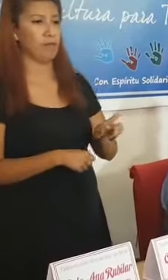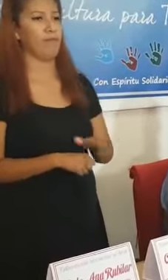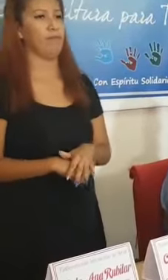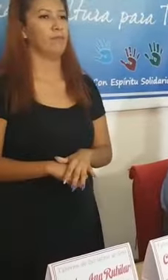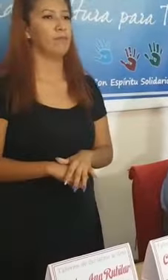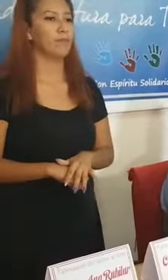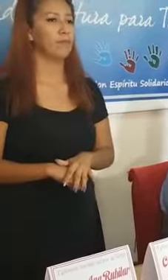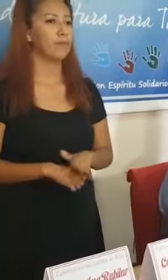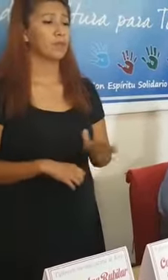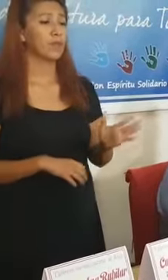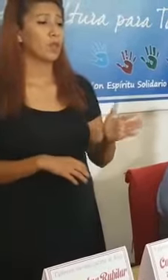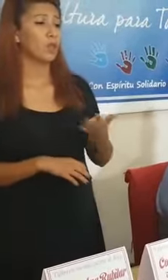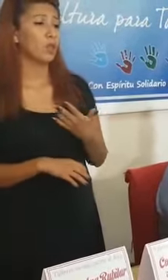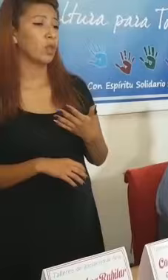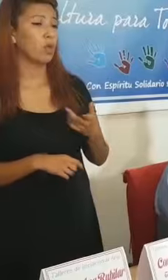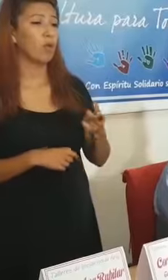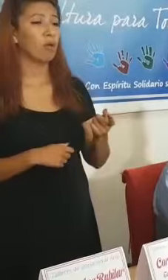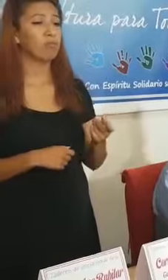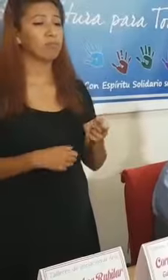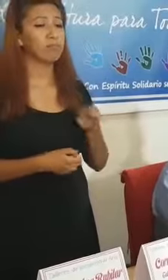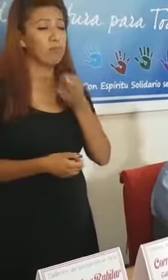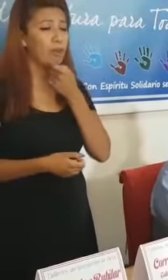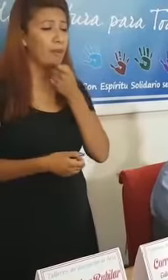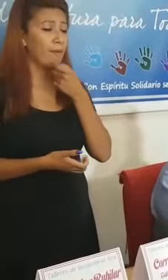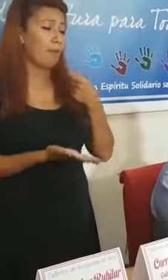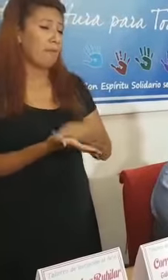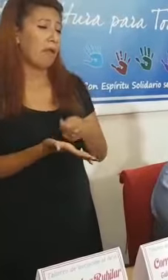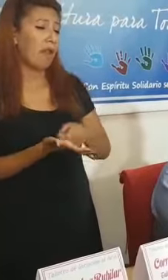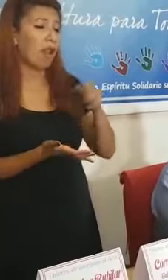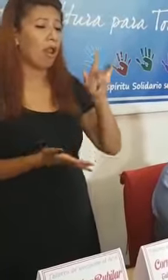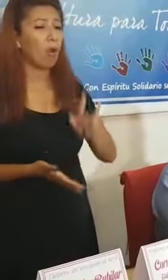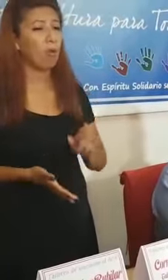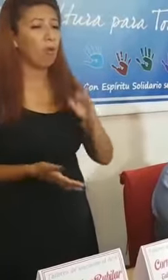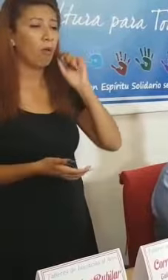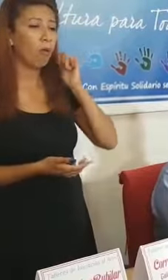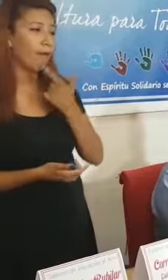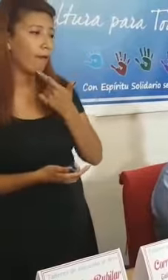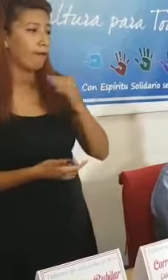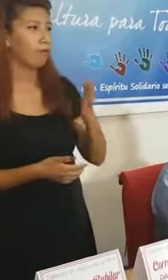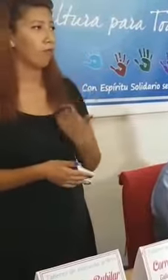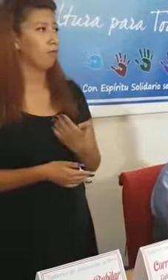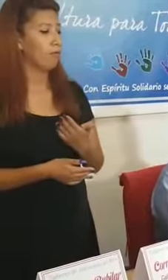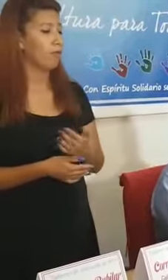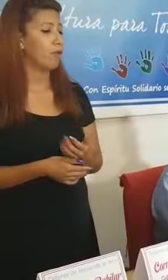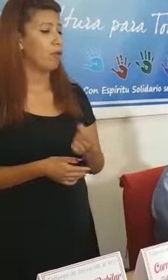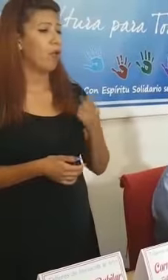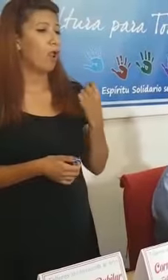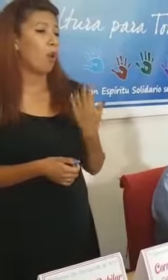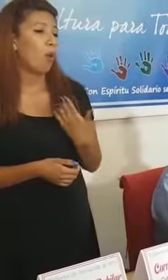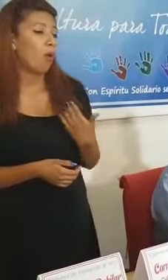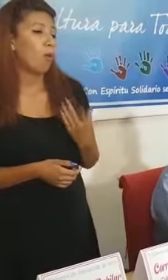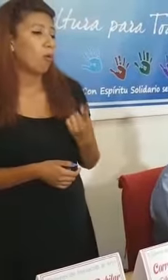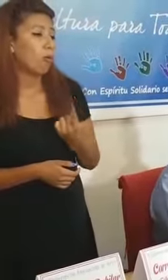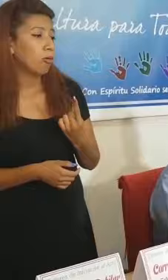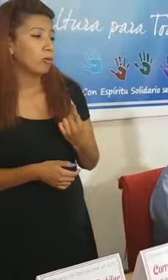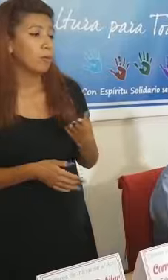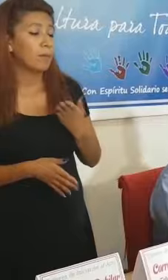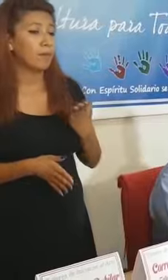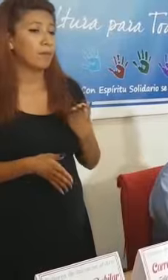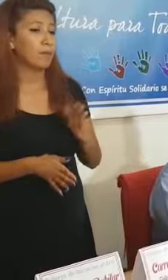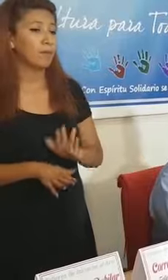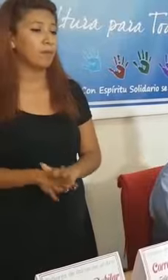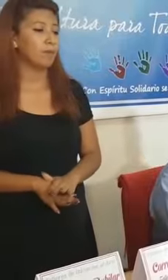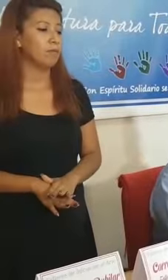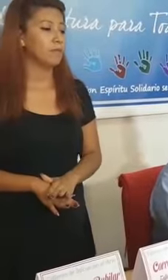funcionamiento y todo lo que es retributivo, mobiliarios y demás. Así que el único gesto que hemos encontrado